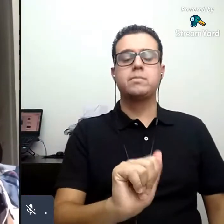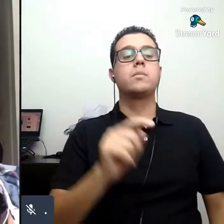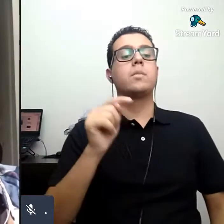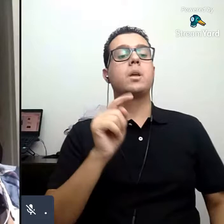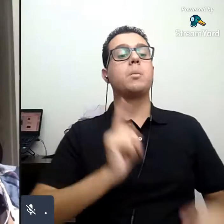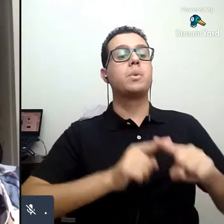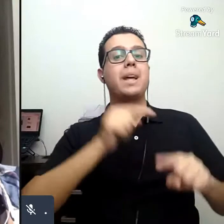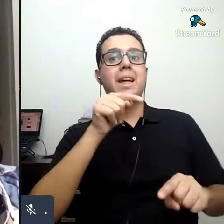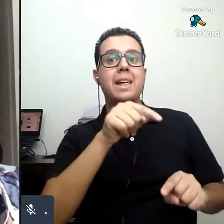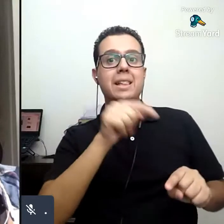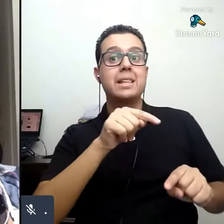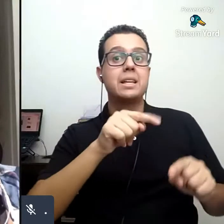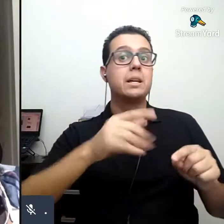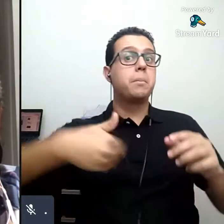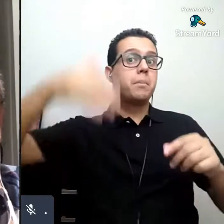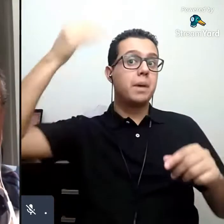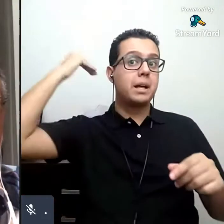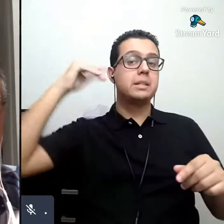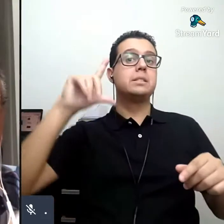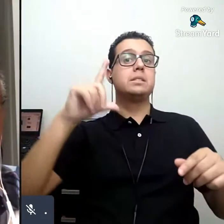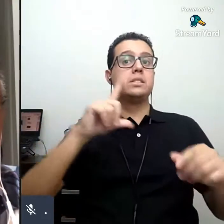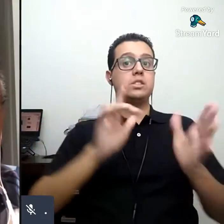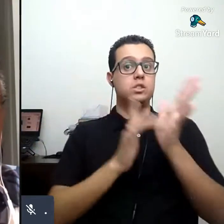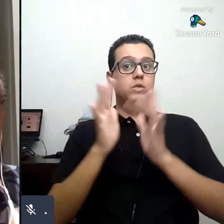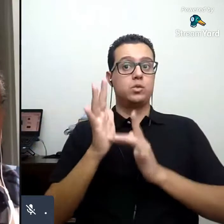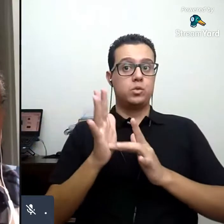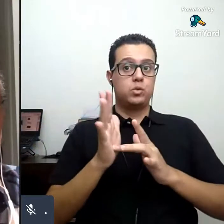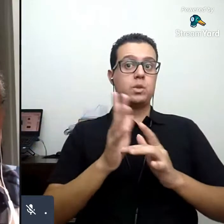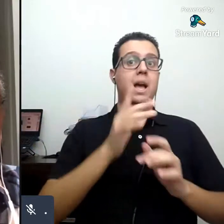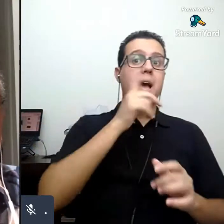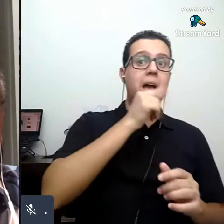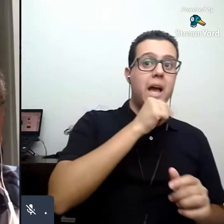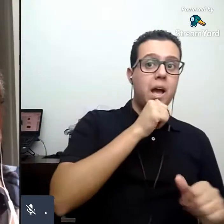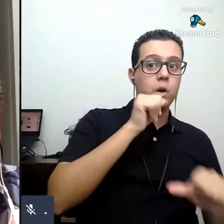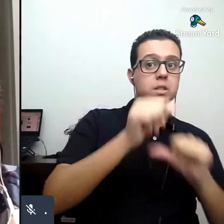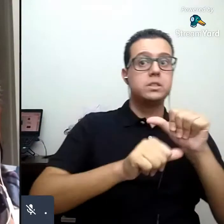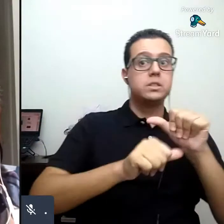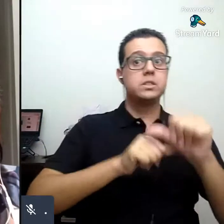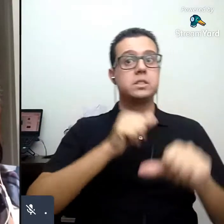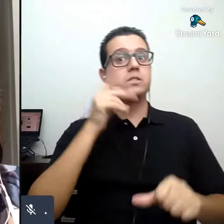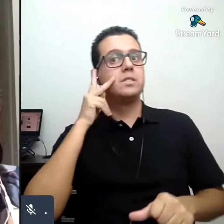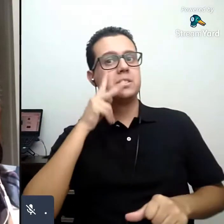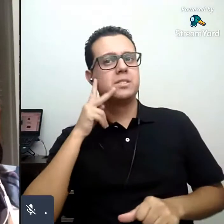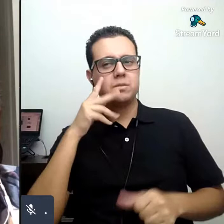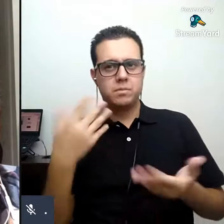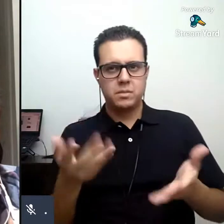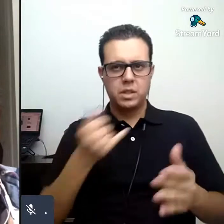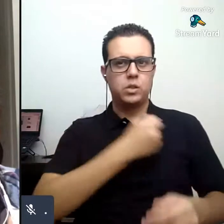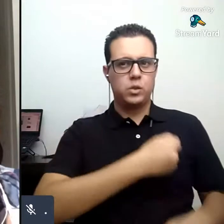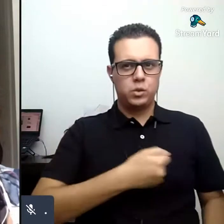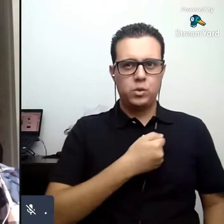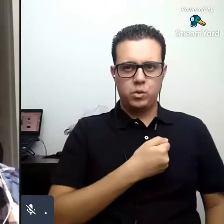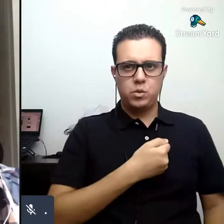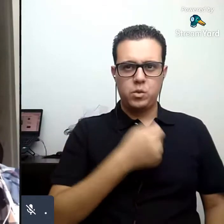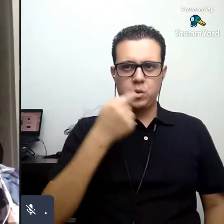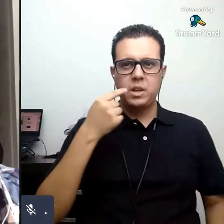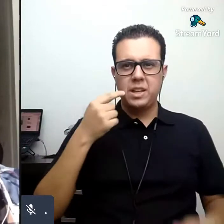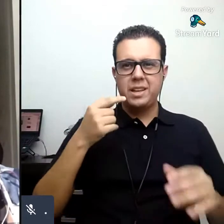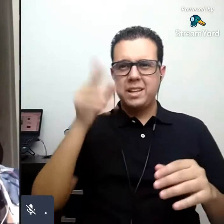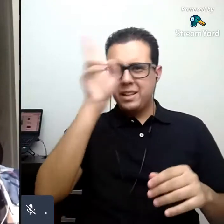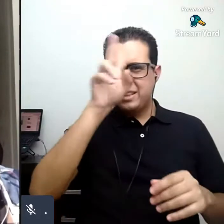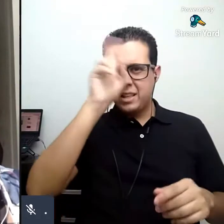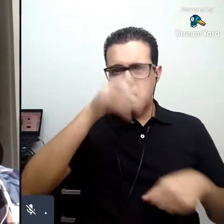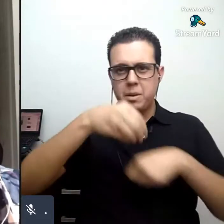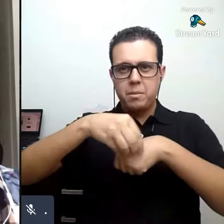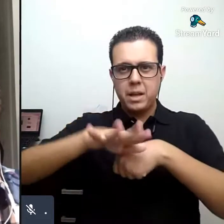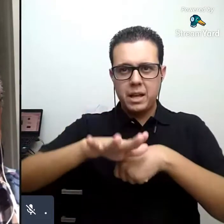está escrevendo, ele está colocando as histórias dentro do seu contexto e puxando